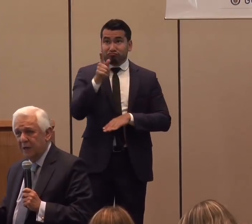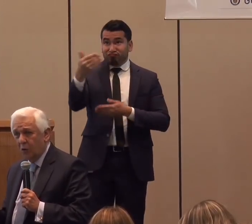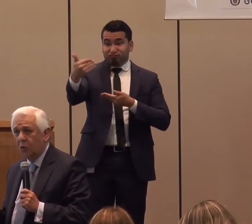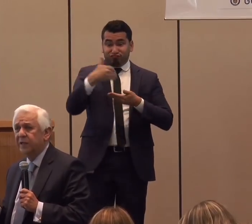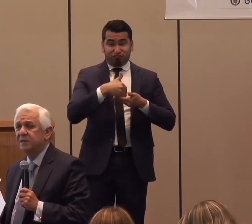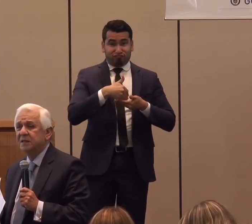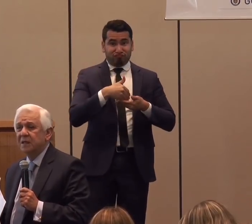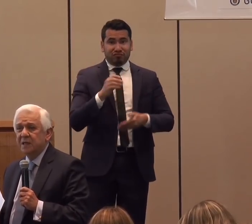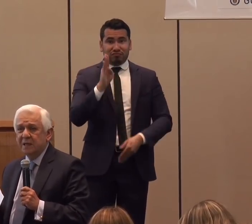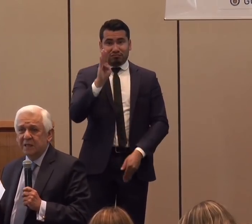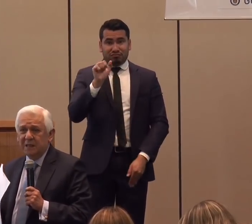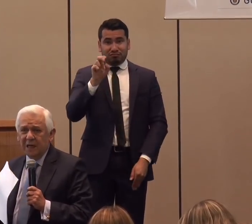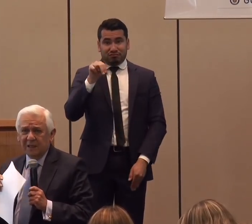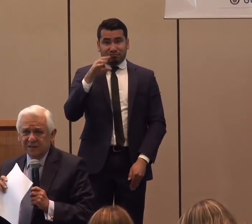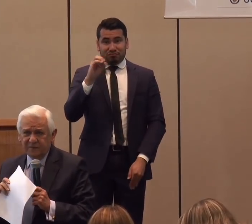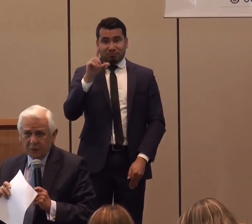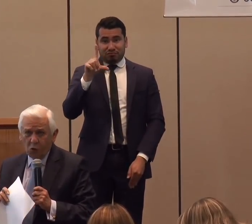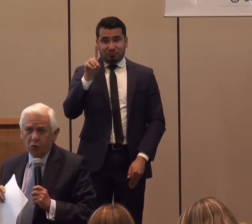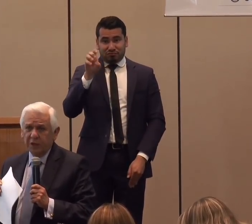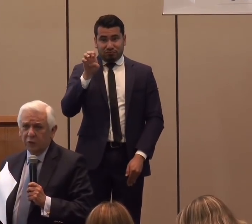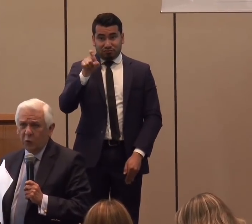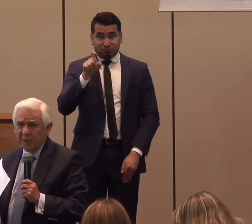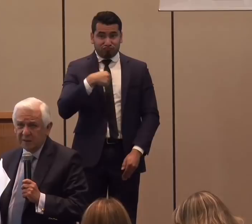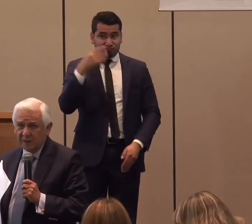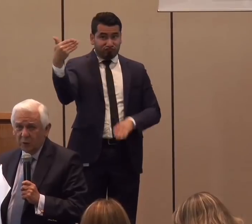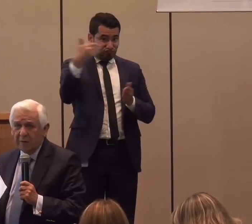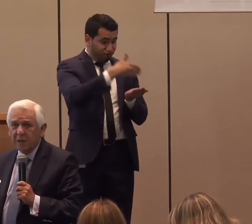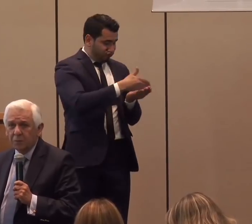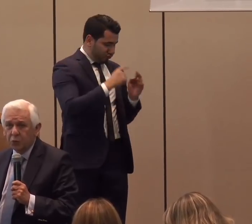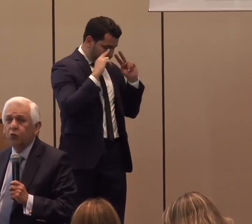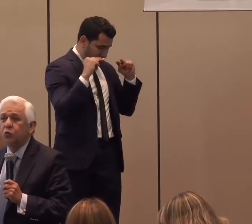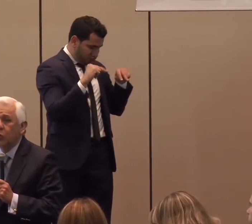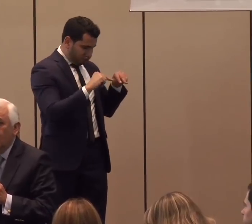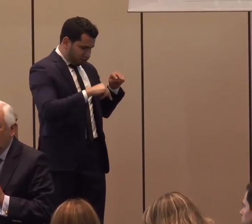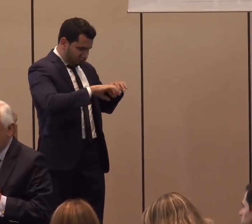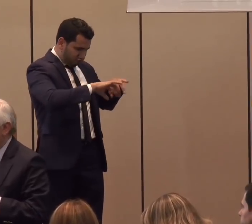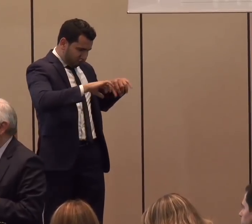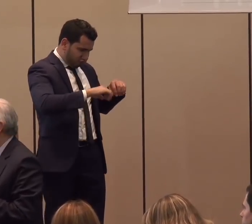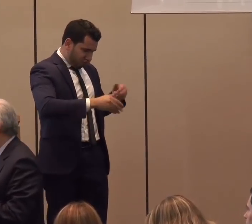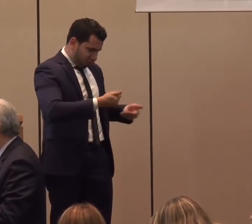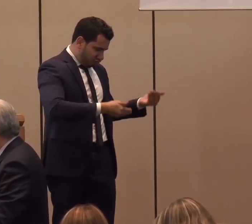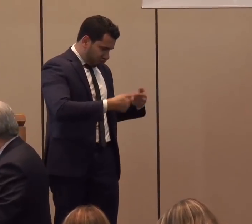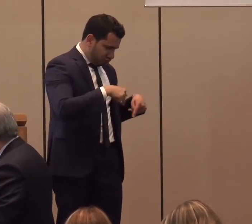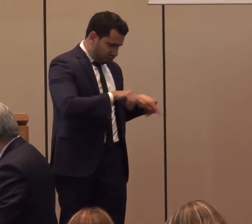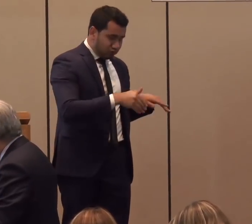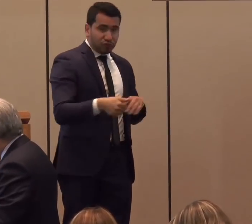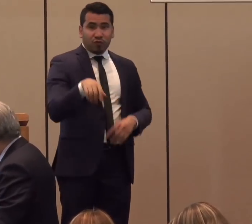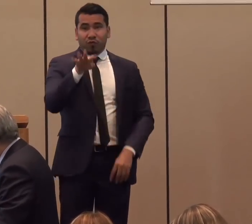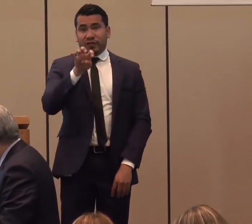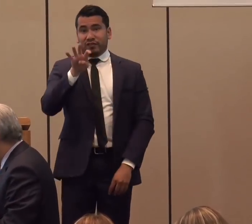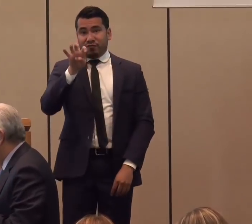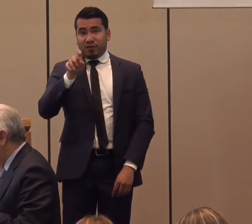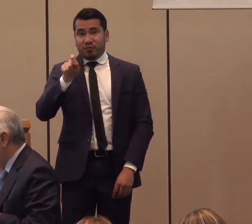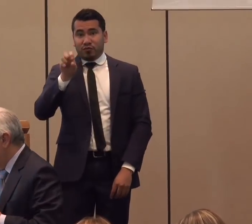a bancóldex y la clasificó con el 99.8 sobre un